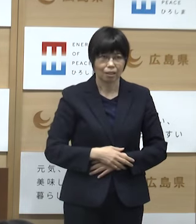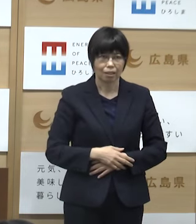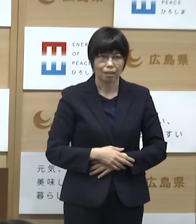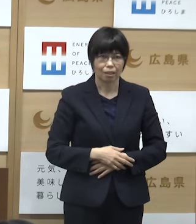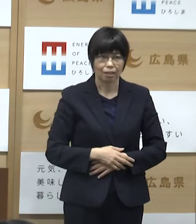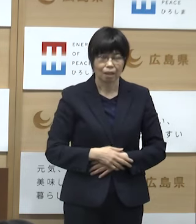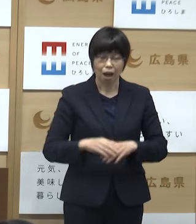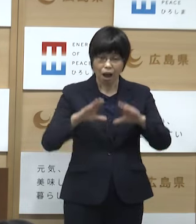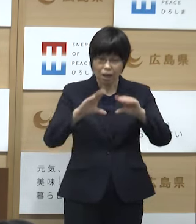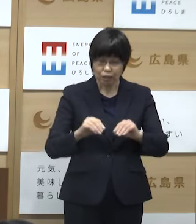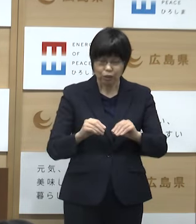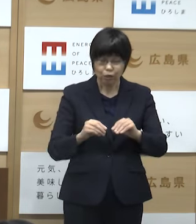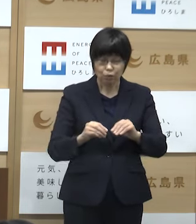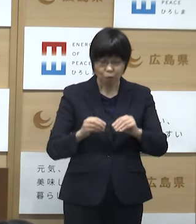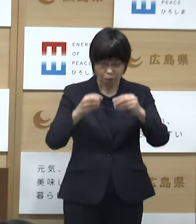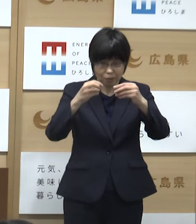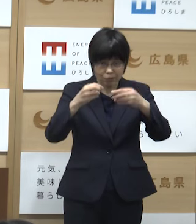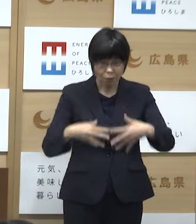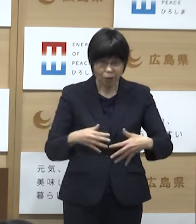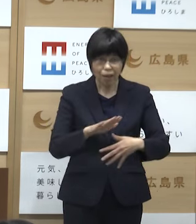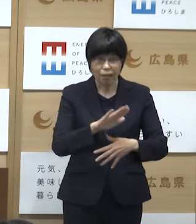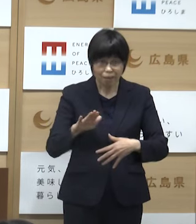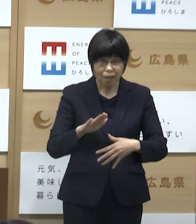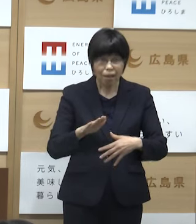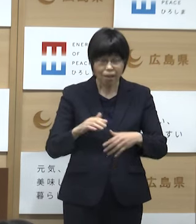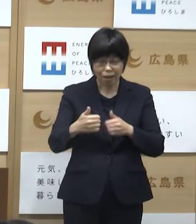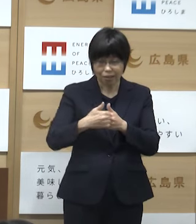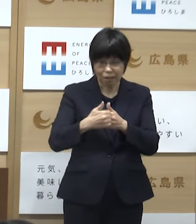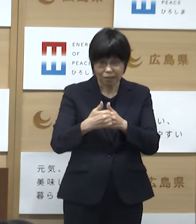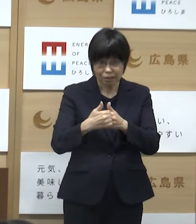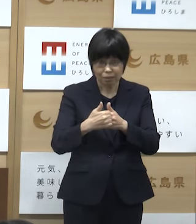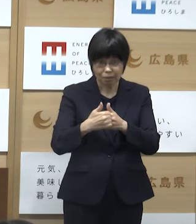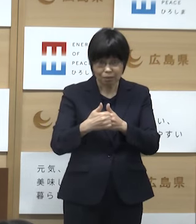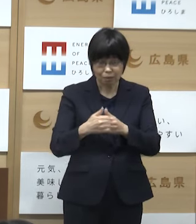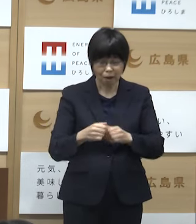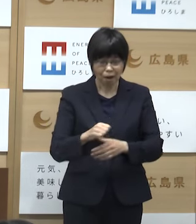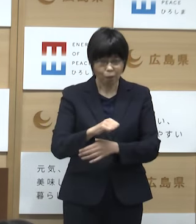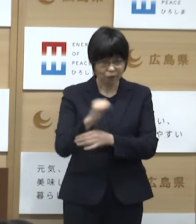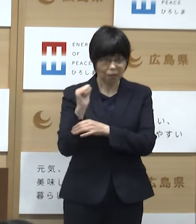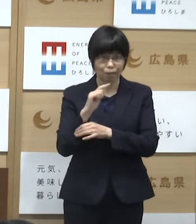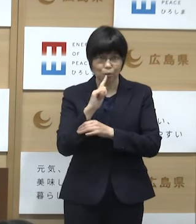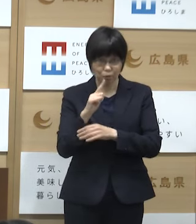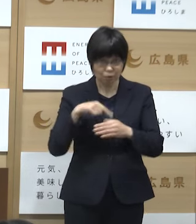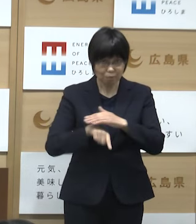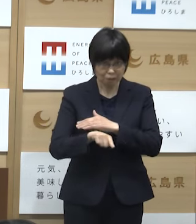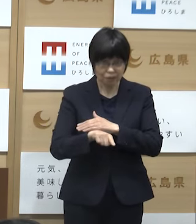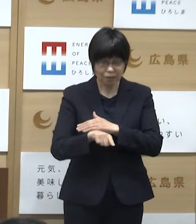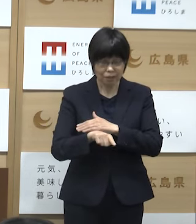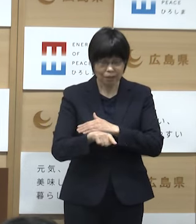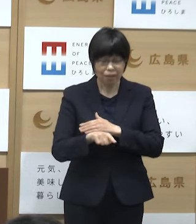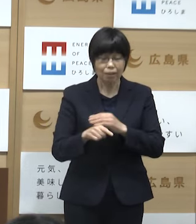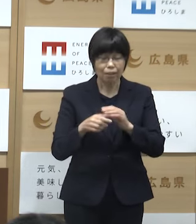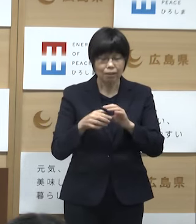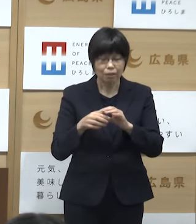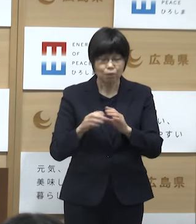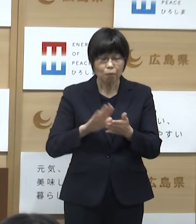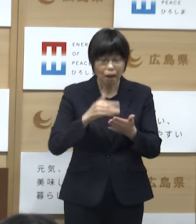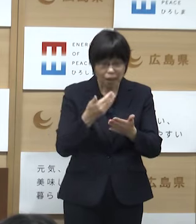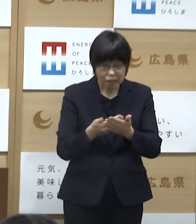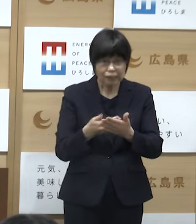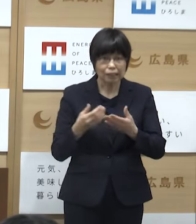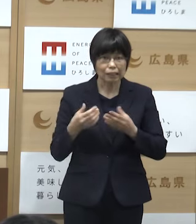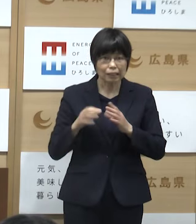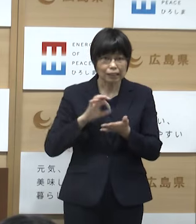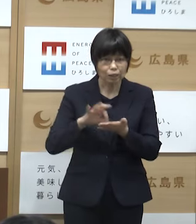った通り、廃止を前提とした想定には応じないということは、基本的に知事は利用促進の話をしていきたいというお考えという考えでよろしいですか。